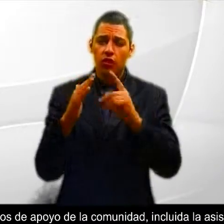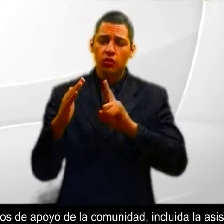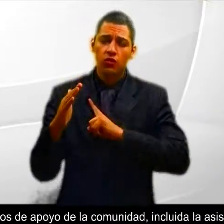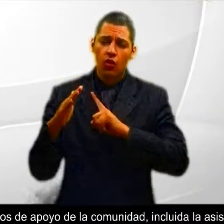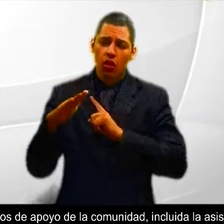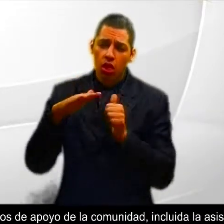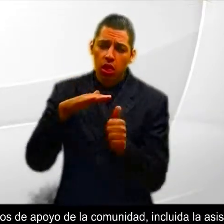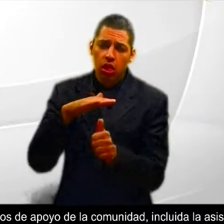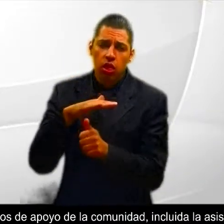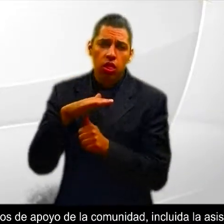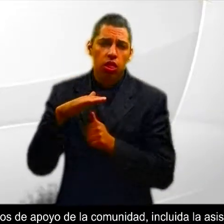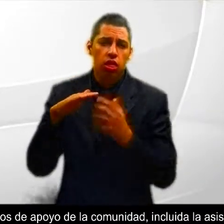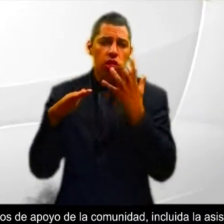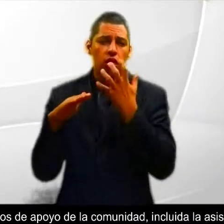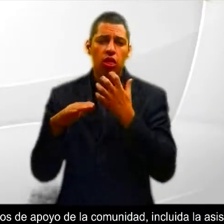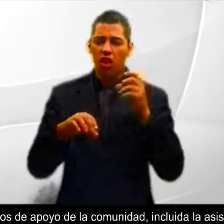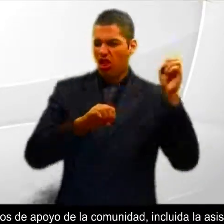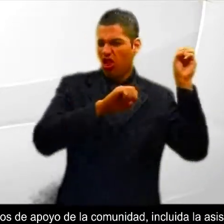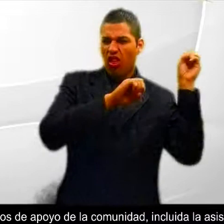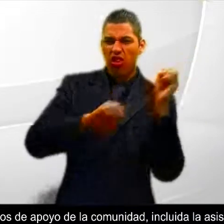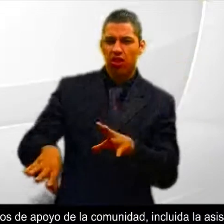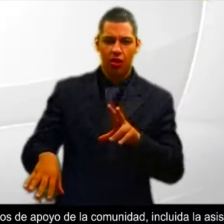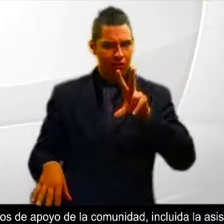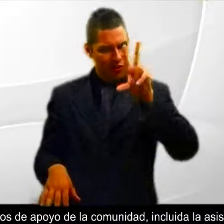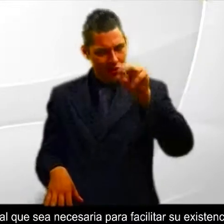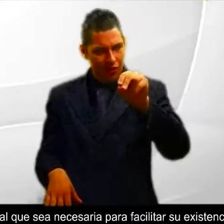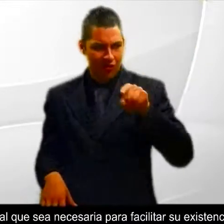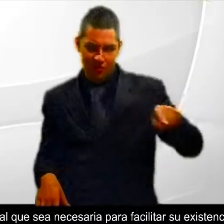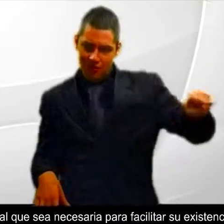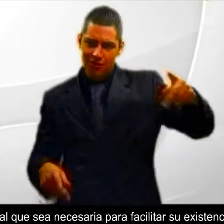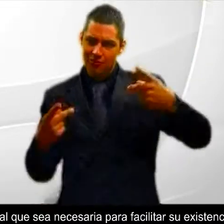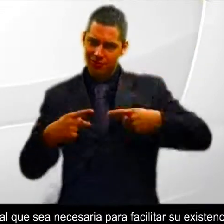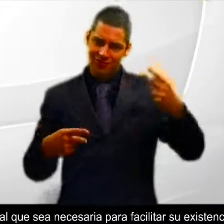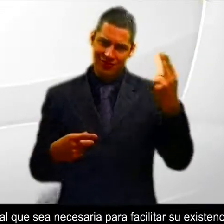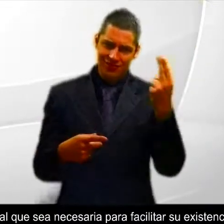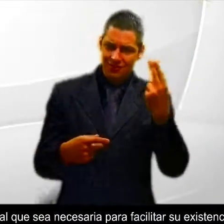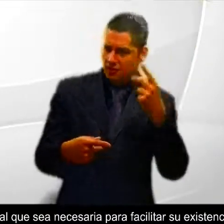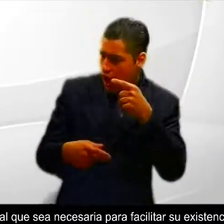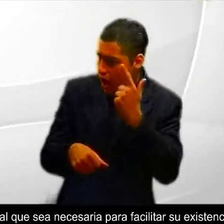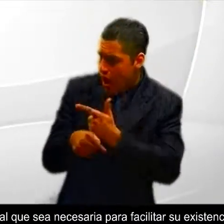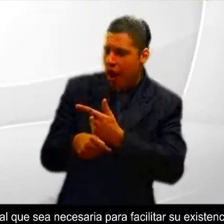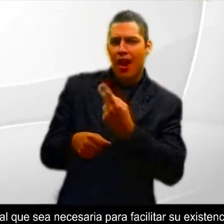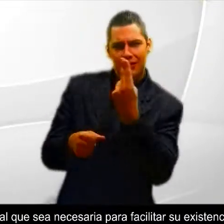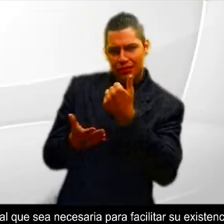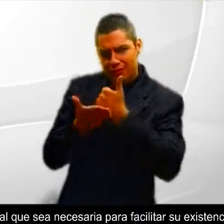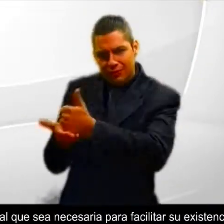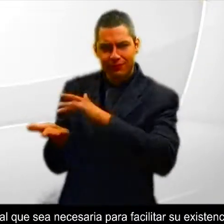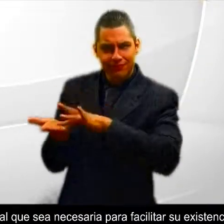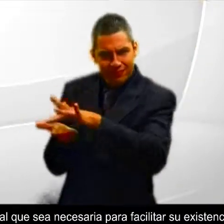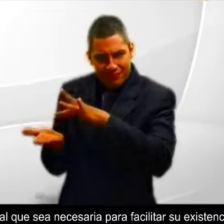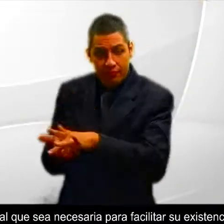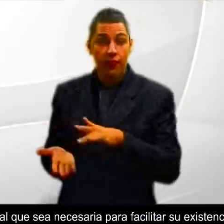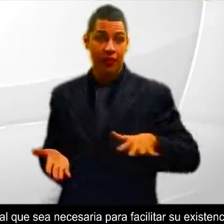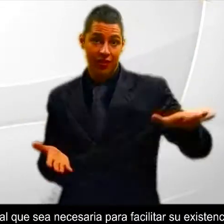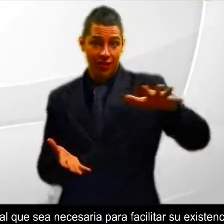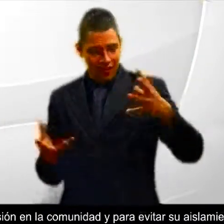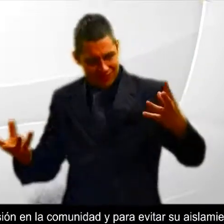servicios de apoyo de la comunidad incluida la asistencia personal que sea necesaria para facilitar su existencia y su